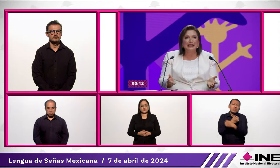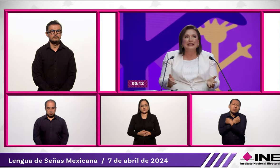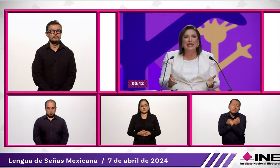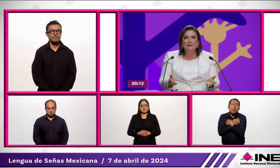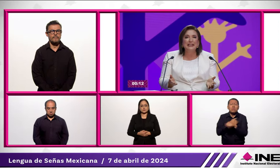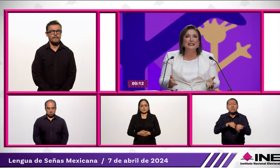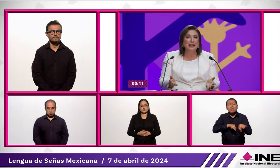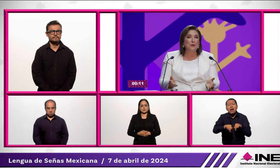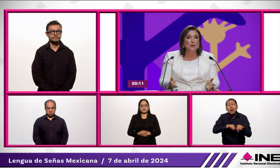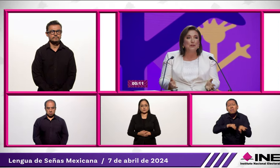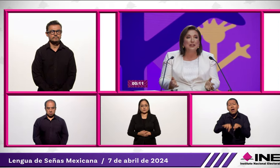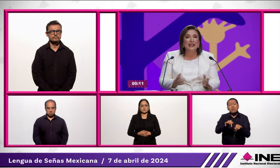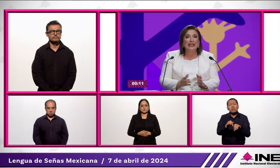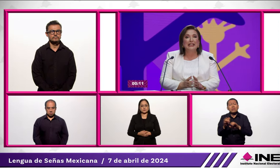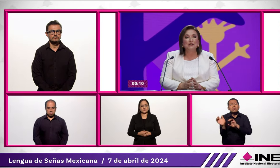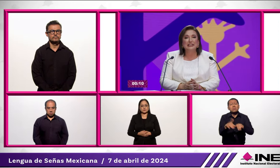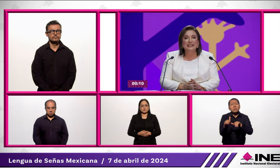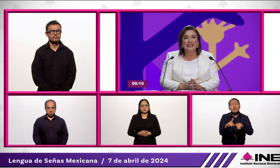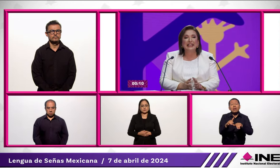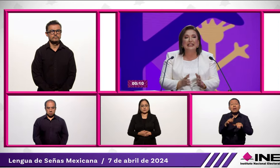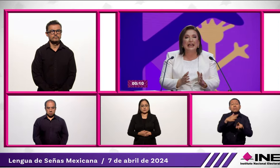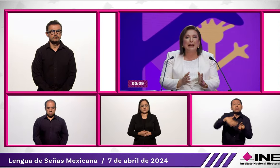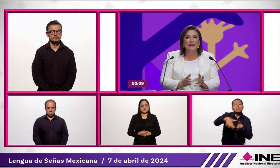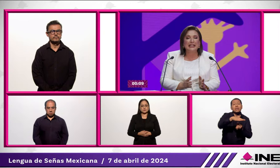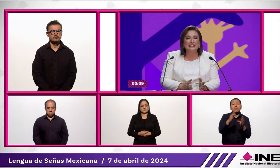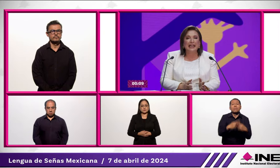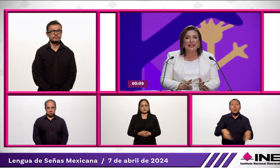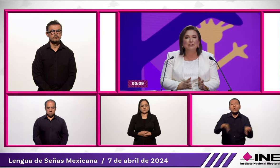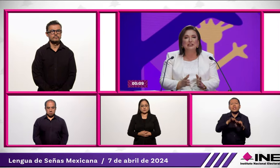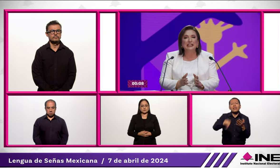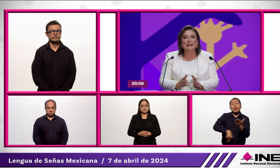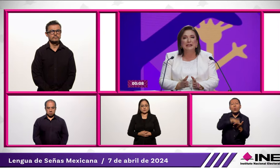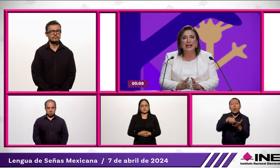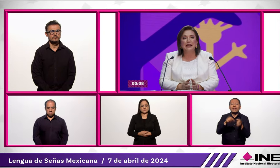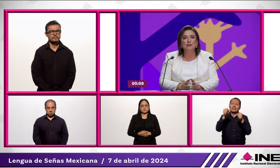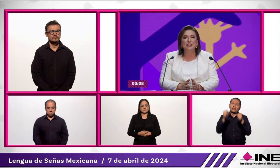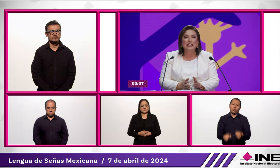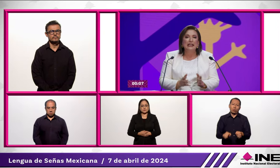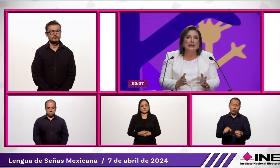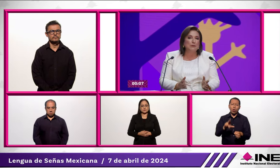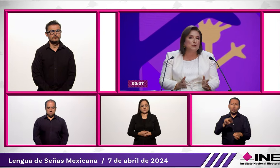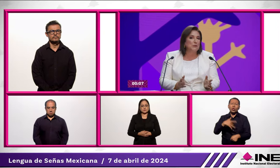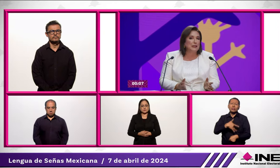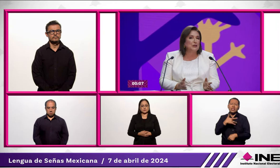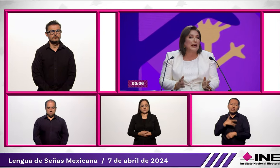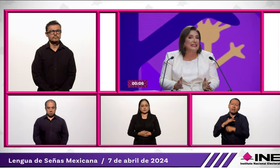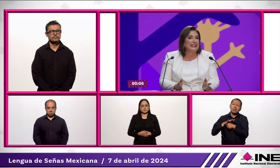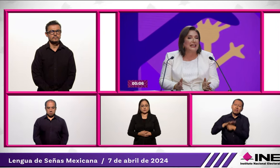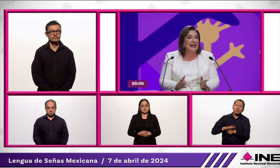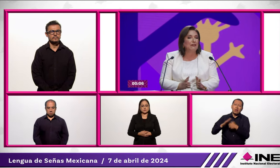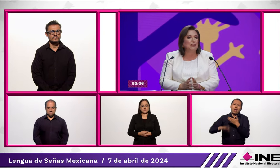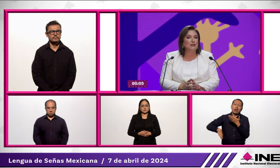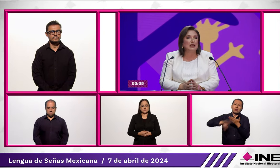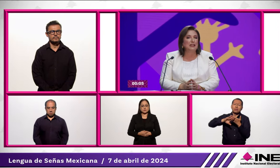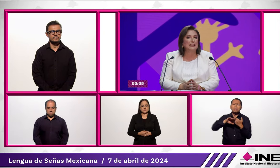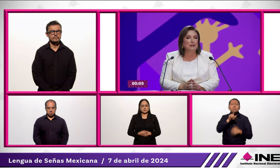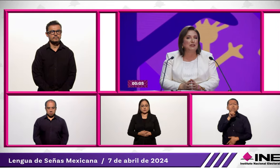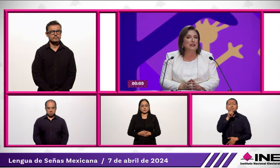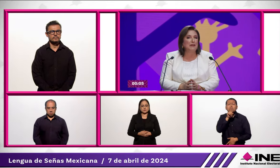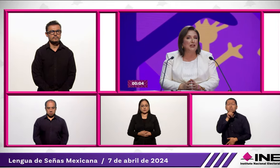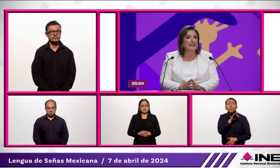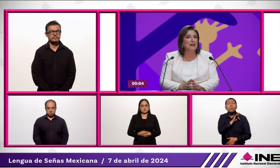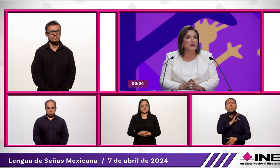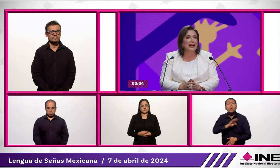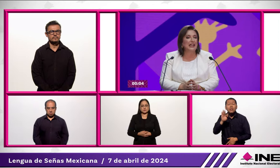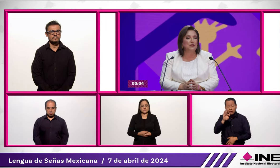en lugares realmente seguros, que no se sientan amenazados ni intimidados, y por supuesto castigar cuando se dé una